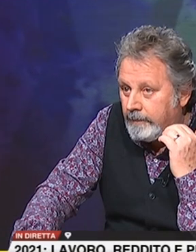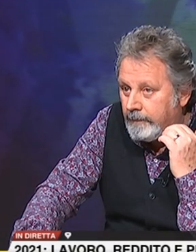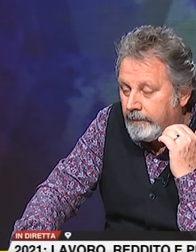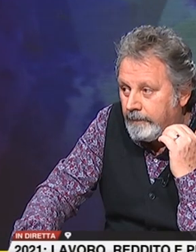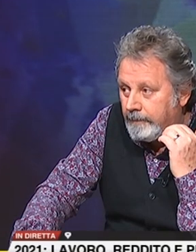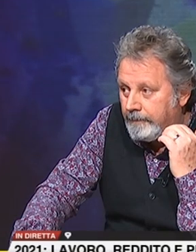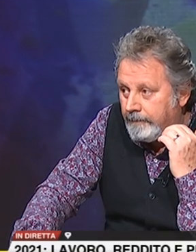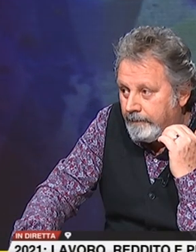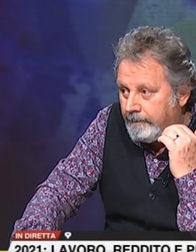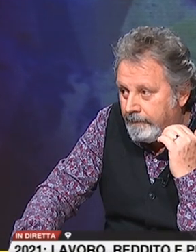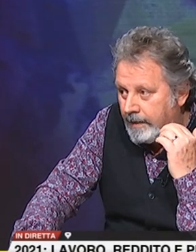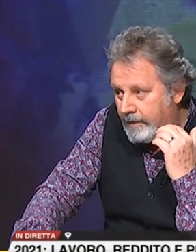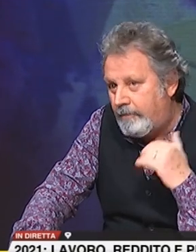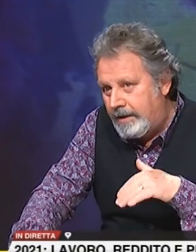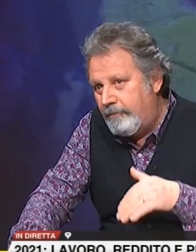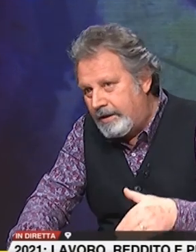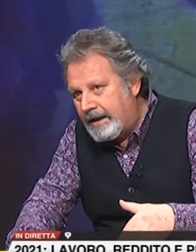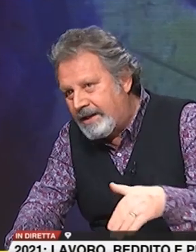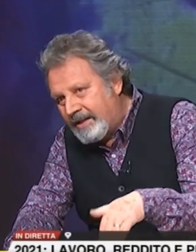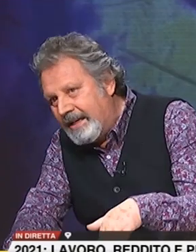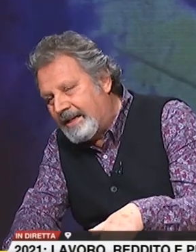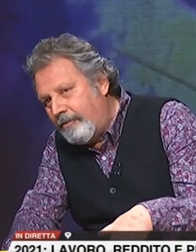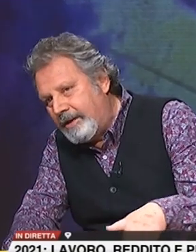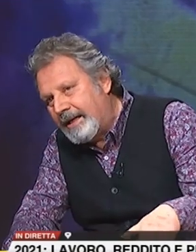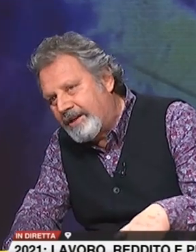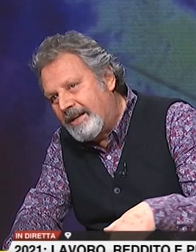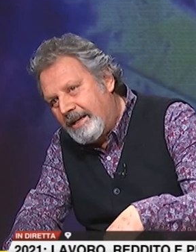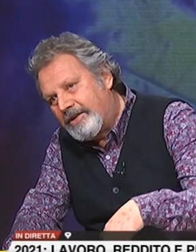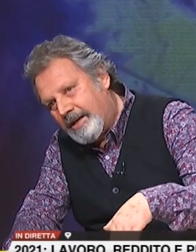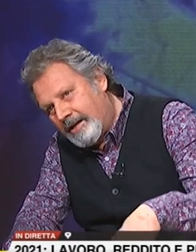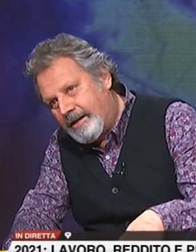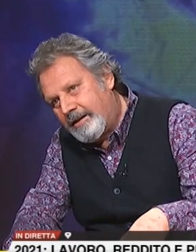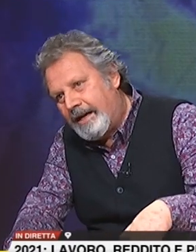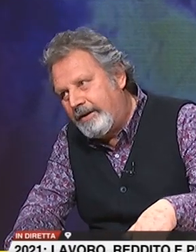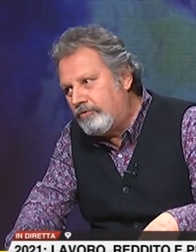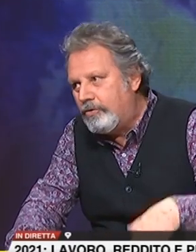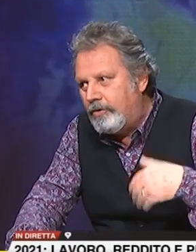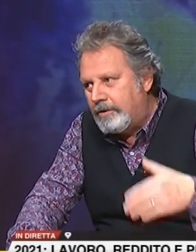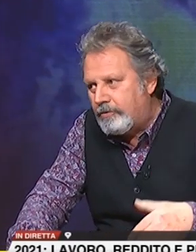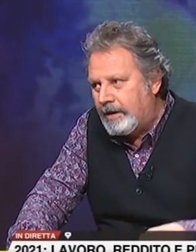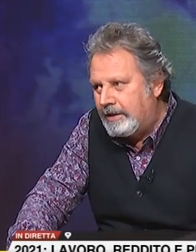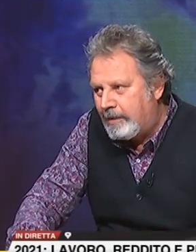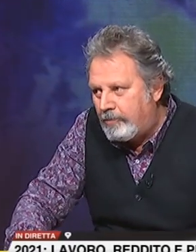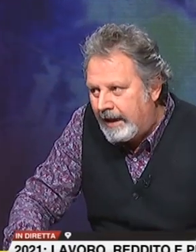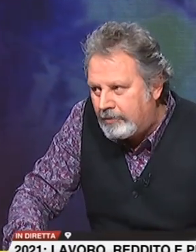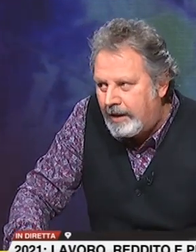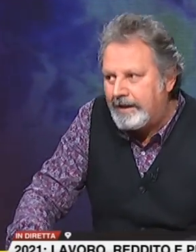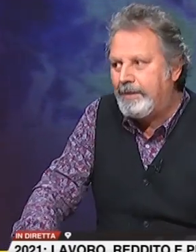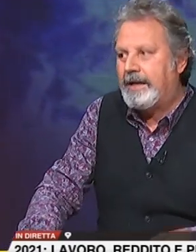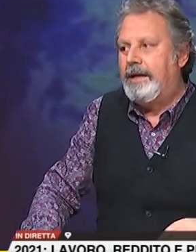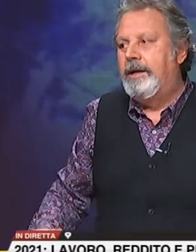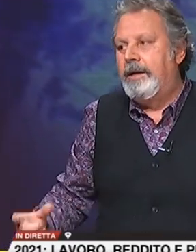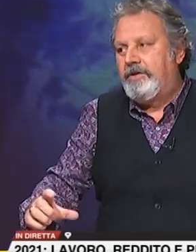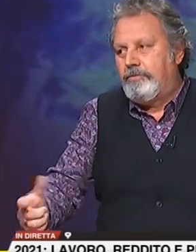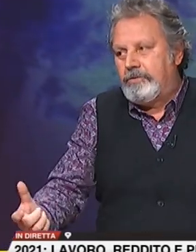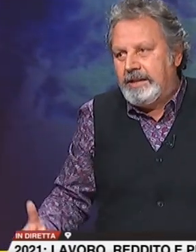dà 21. Quindi vuol dire che se, vuol dire che se l'ISE dà 21 il suo reddito è più alto, anche